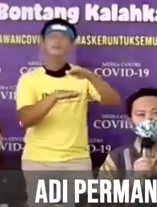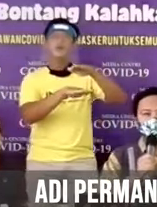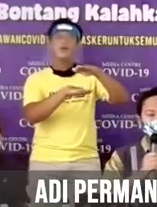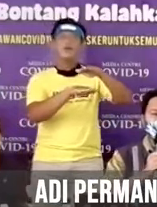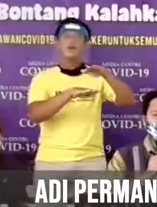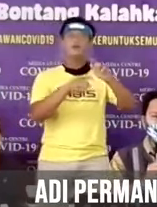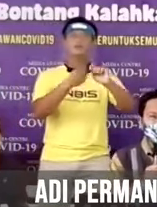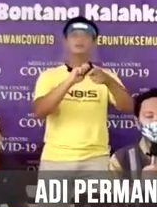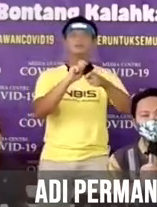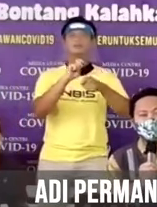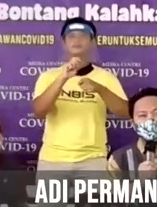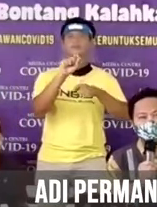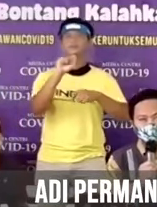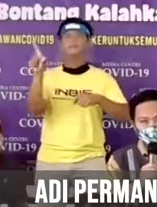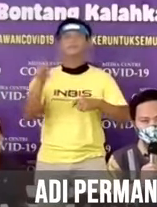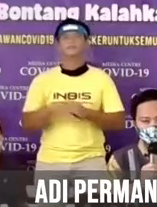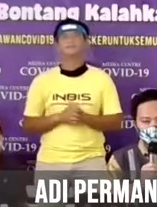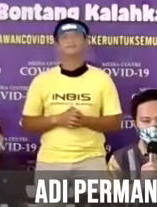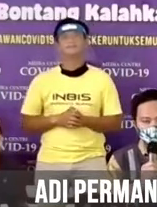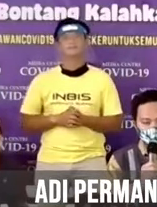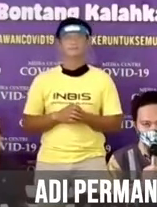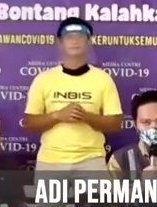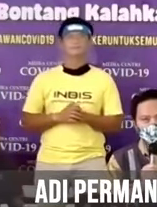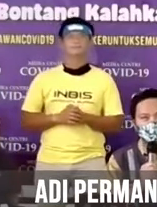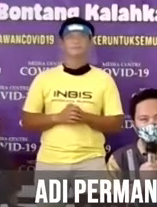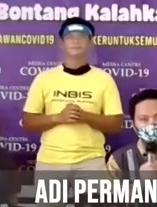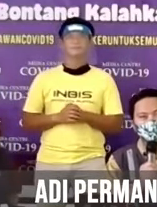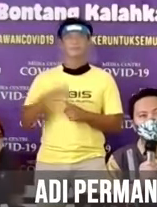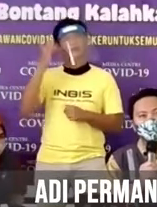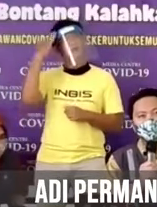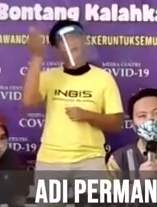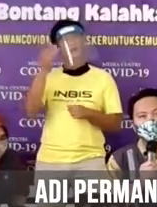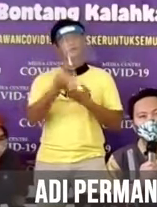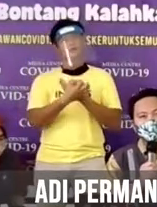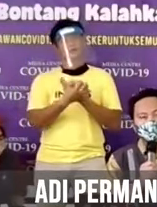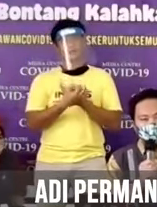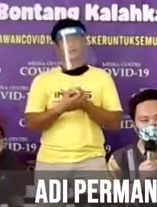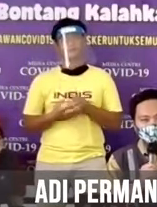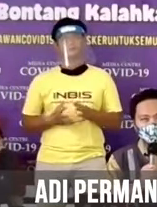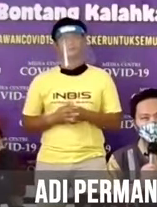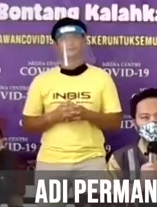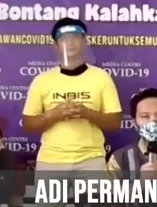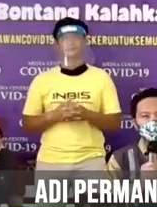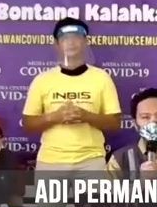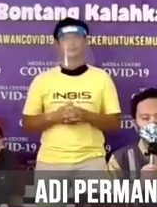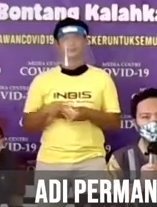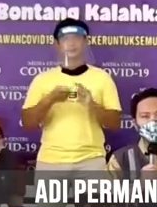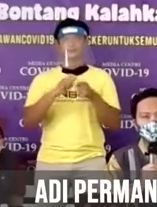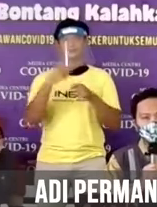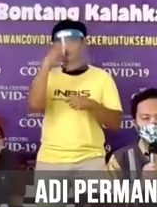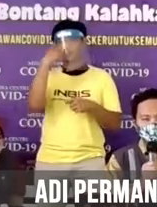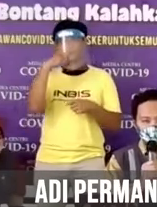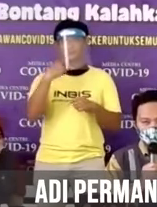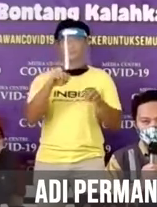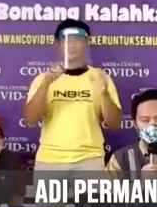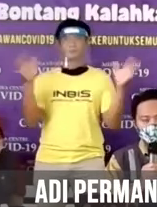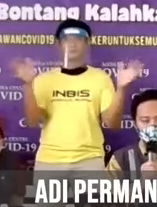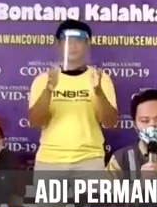pkt melakukan siap massal nah karena kebetulan memang pada saat itu plastiknya ada di bkt nang kami di pemerintah kota